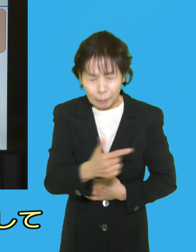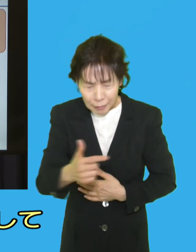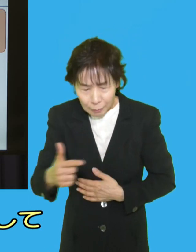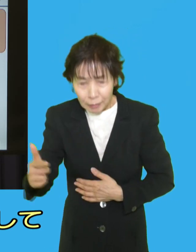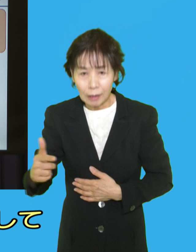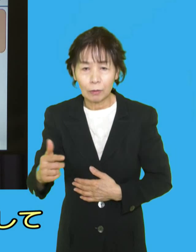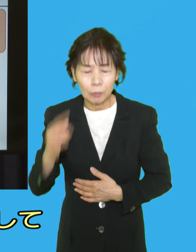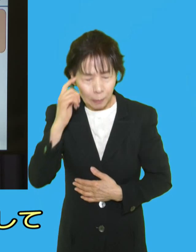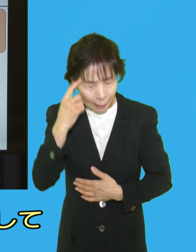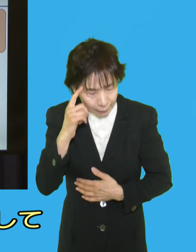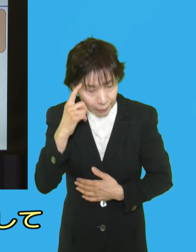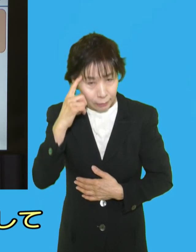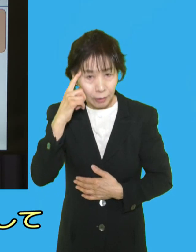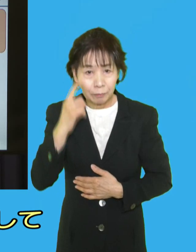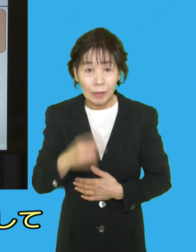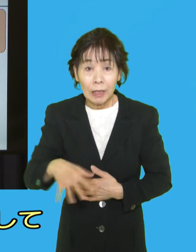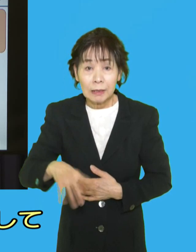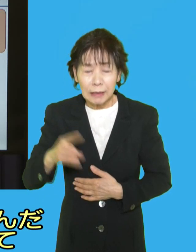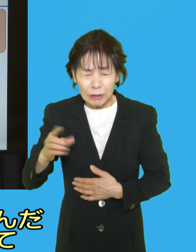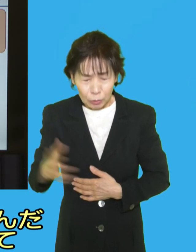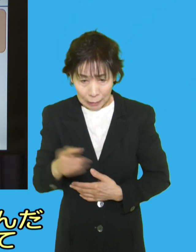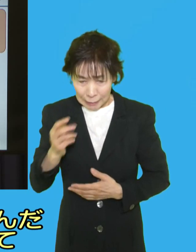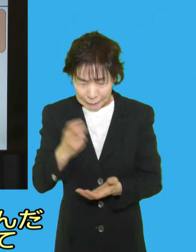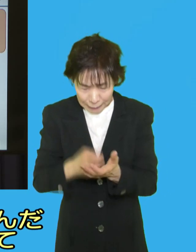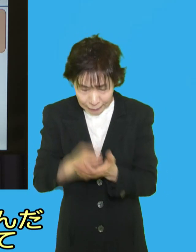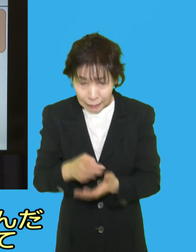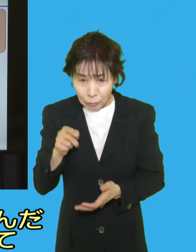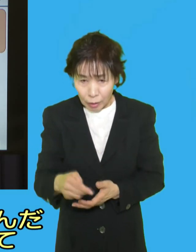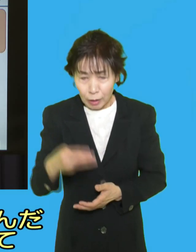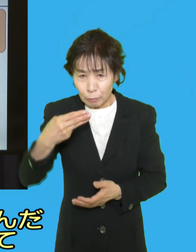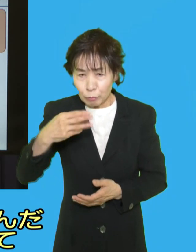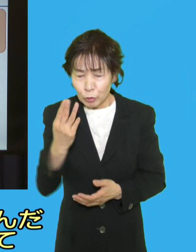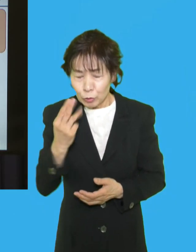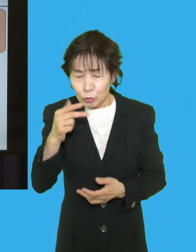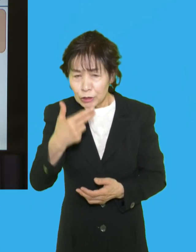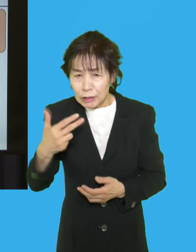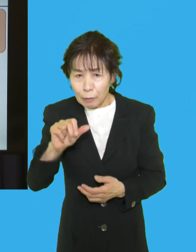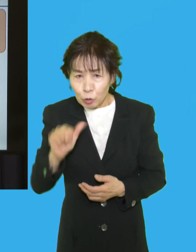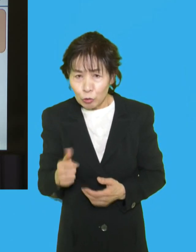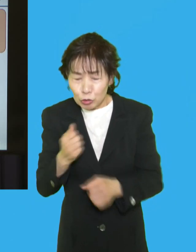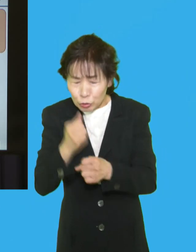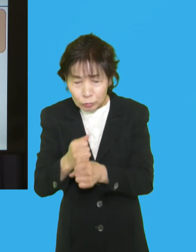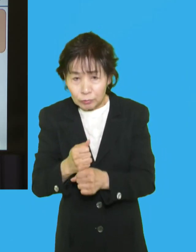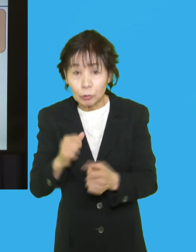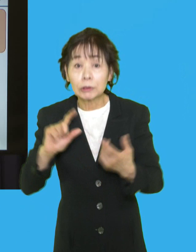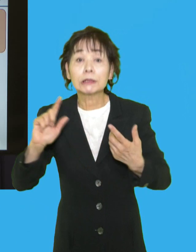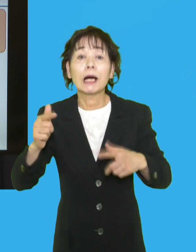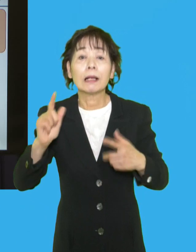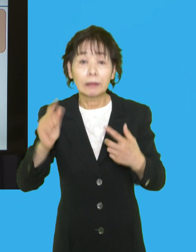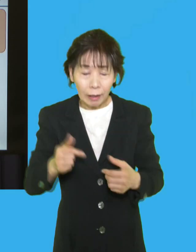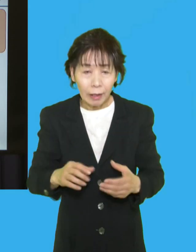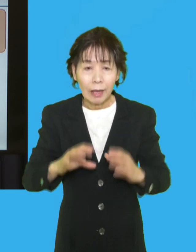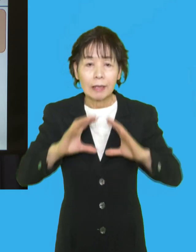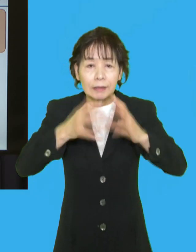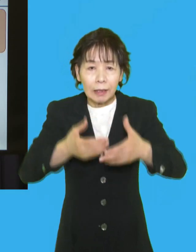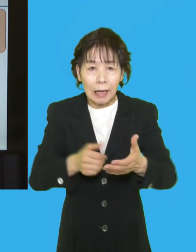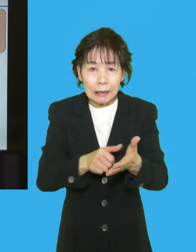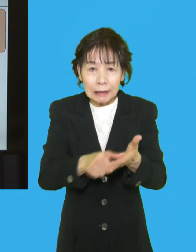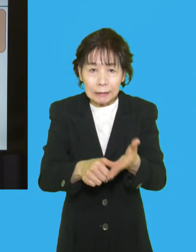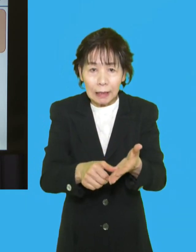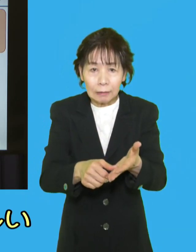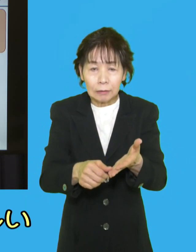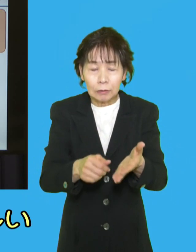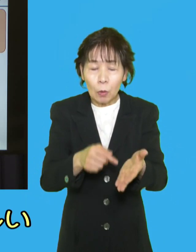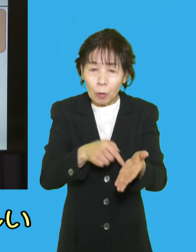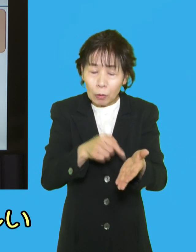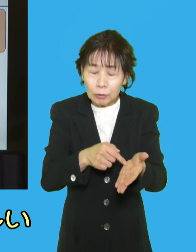を勘案して、これは、まあ、当初からこれ絶対にミュージアムを作るんだということじゃなくて、まあ、世界遺産登録後就任してからです